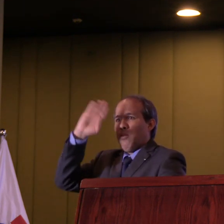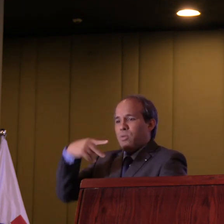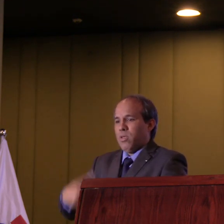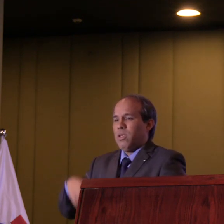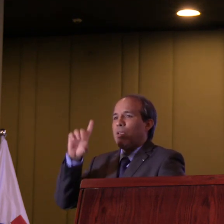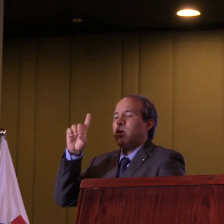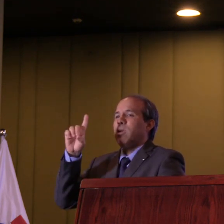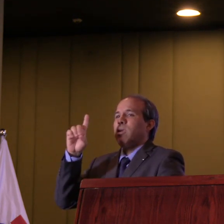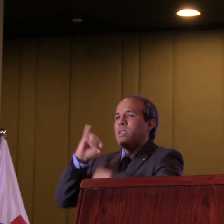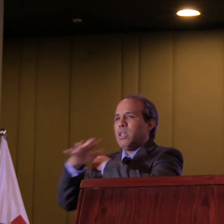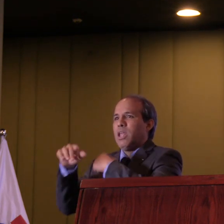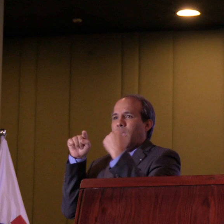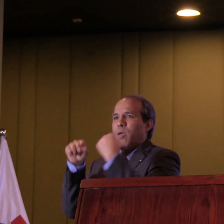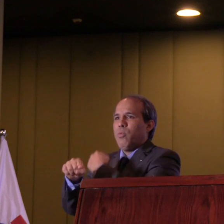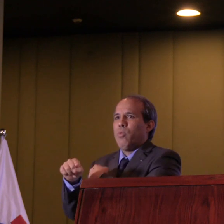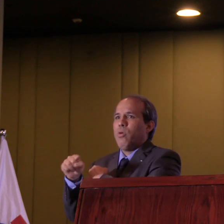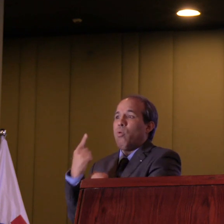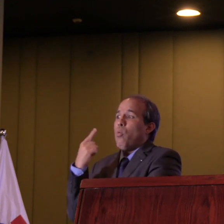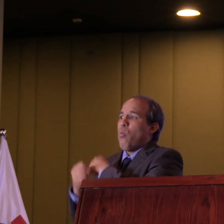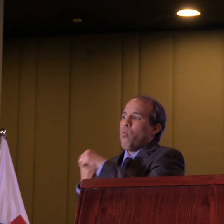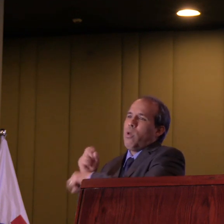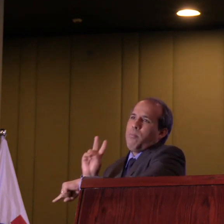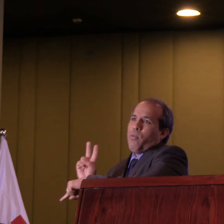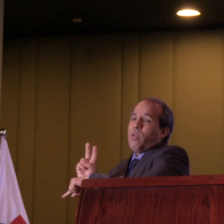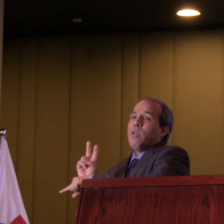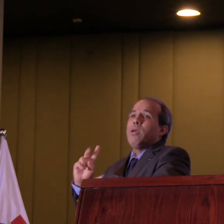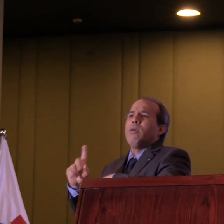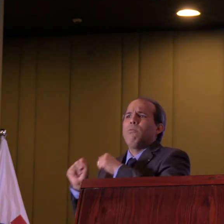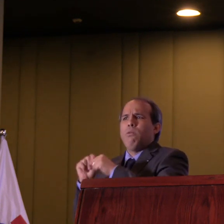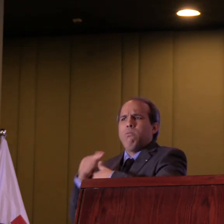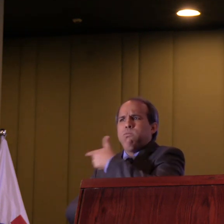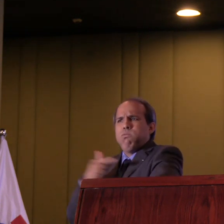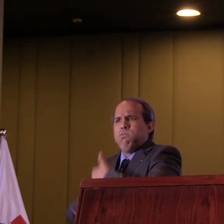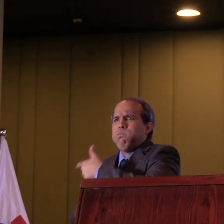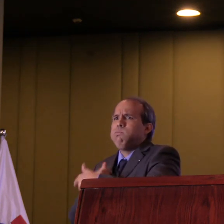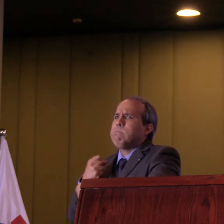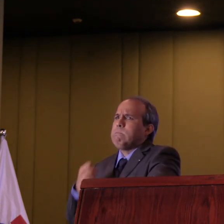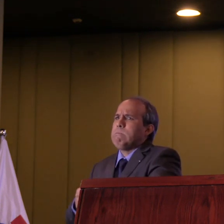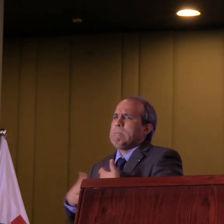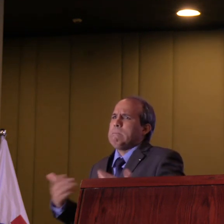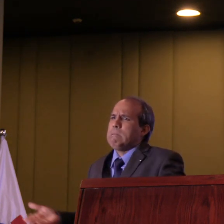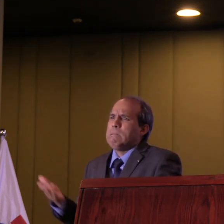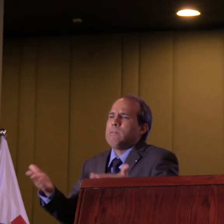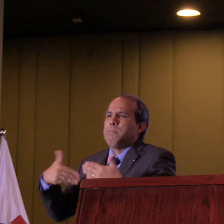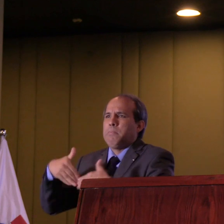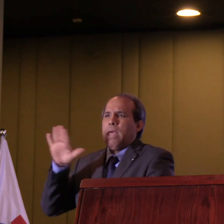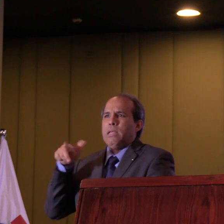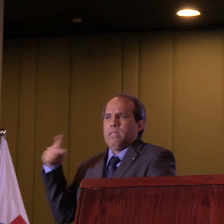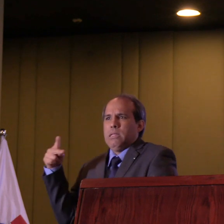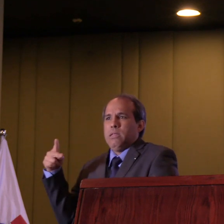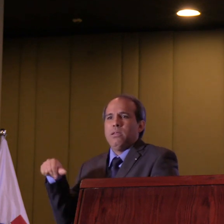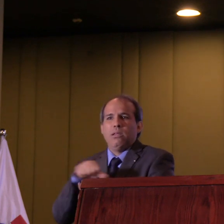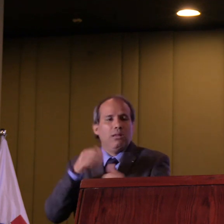de Itaipu, ao longo do último ano de intensa atividade. Estimado